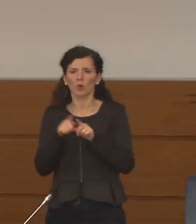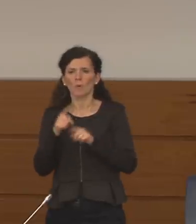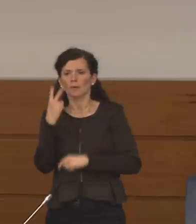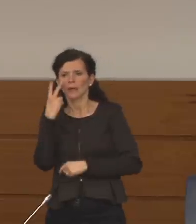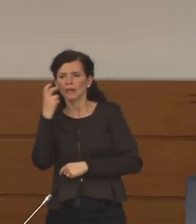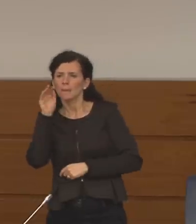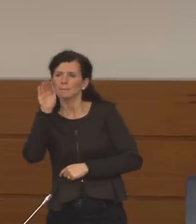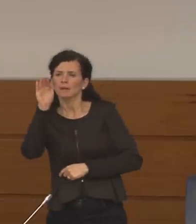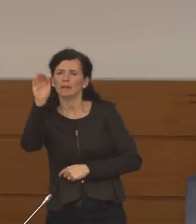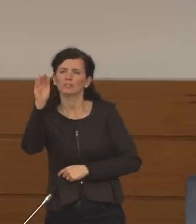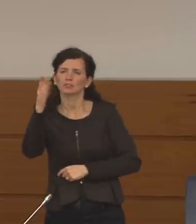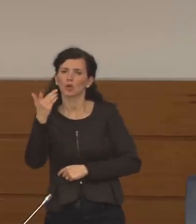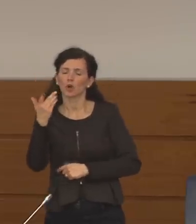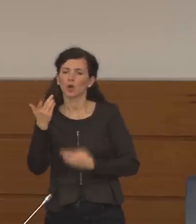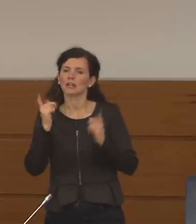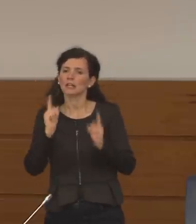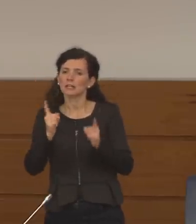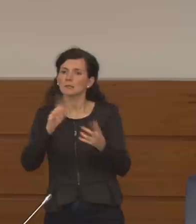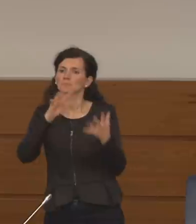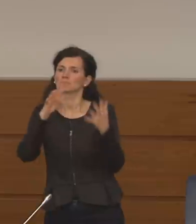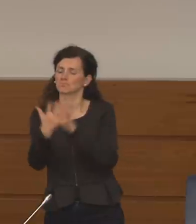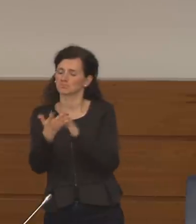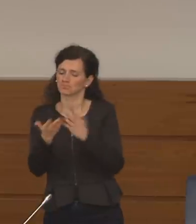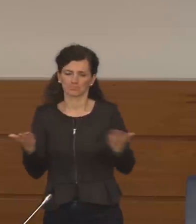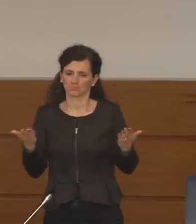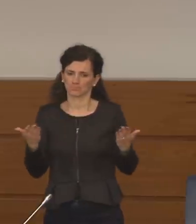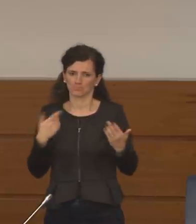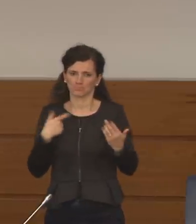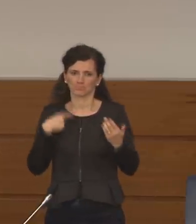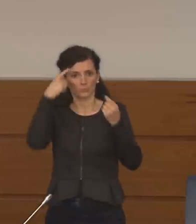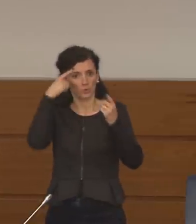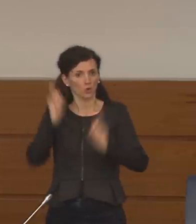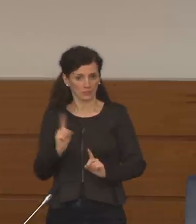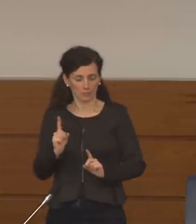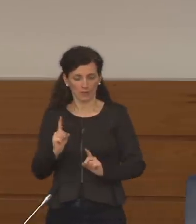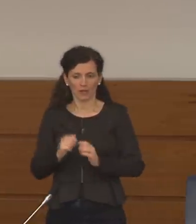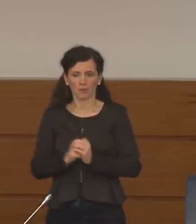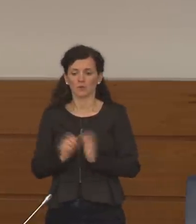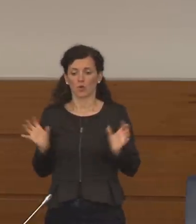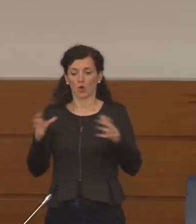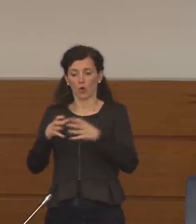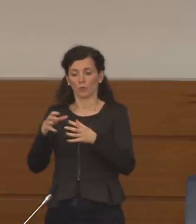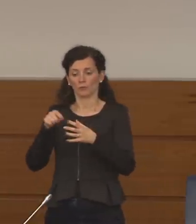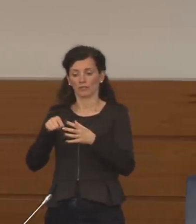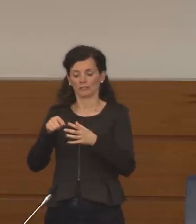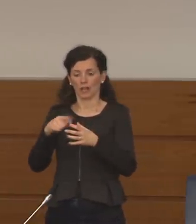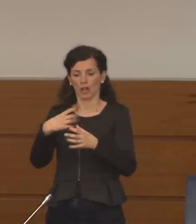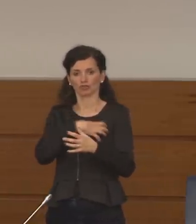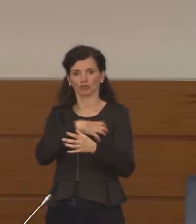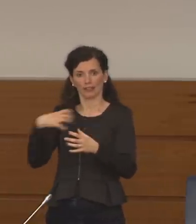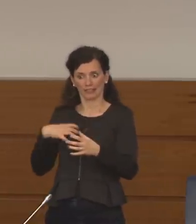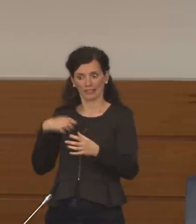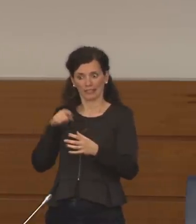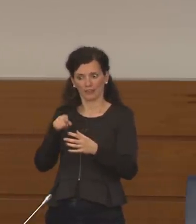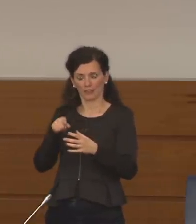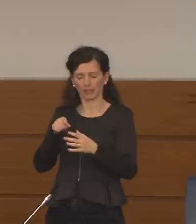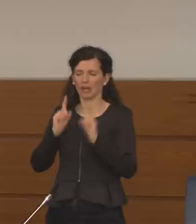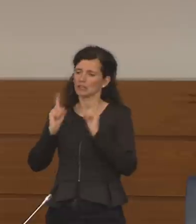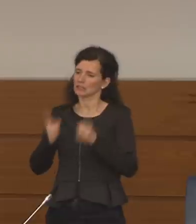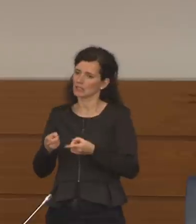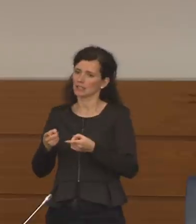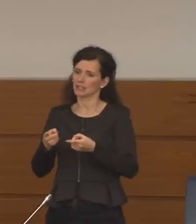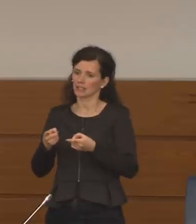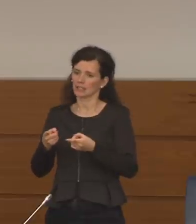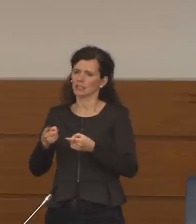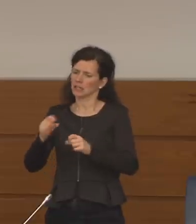e di questo credo che la comunità scientifica sia coerente con questa mia